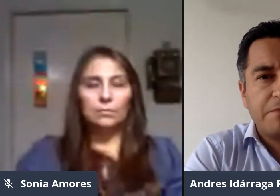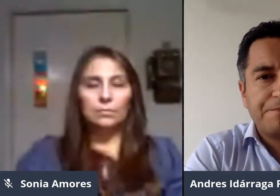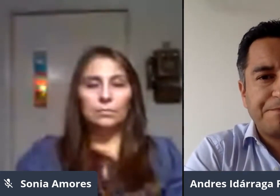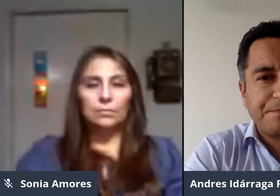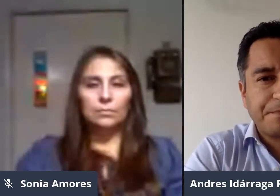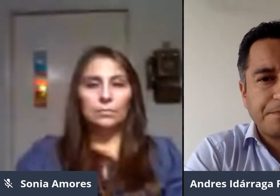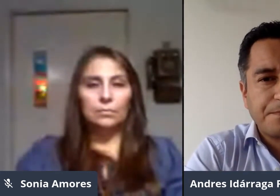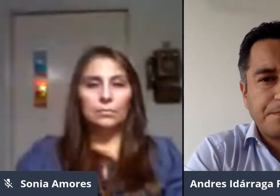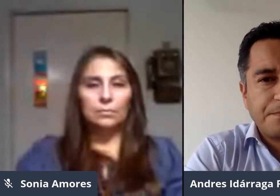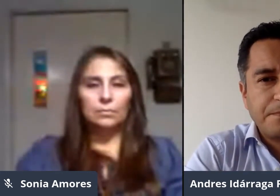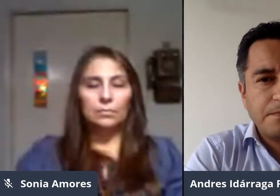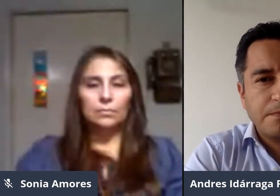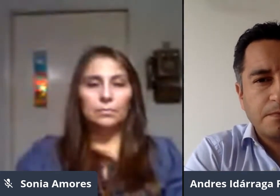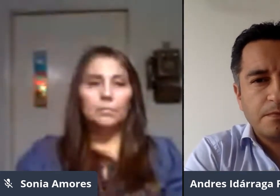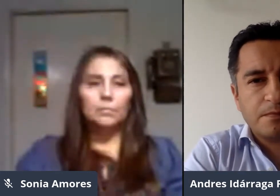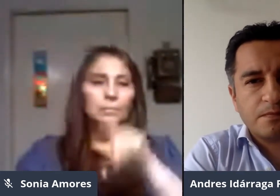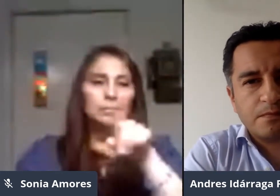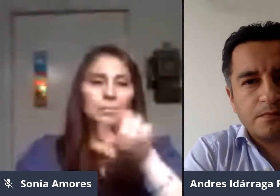Sandra.